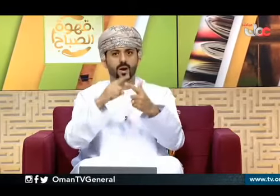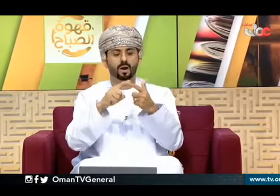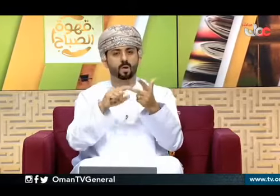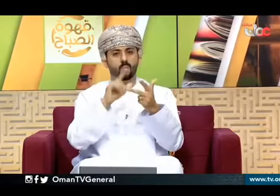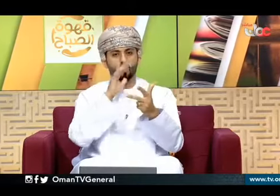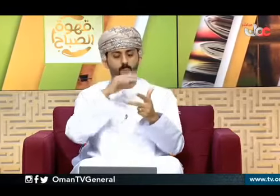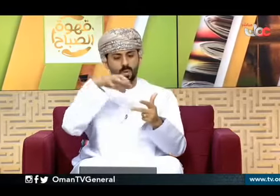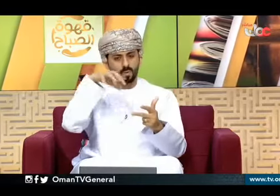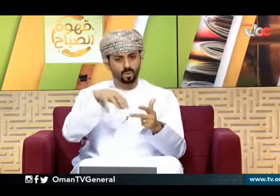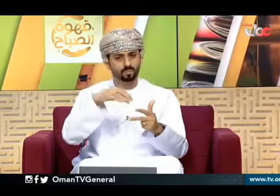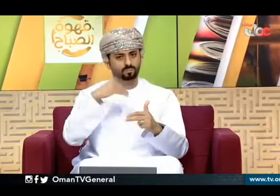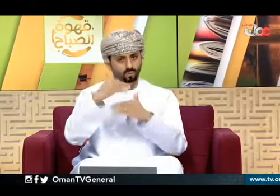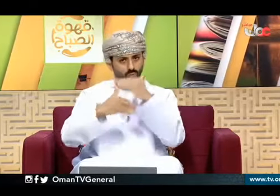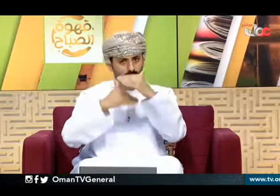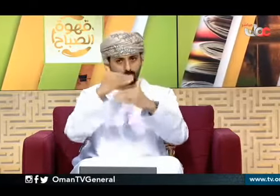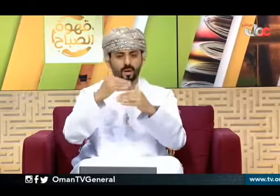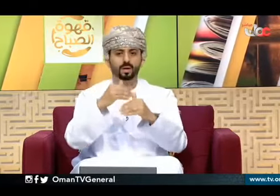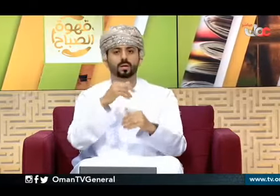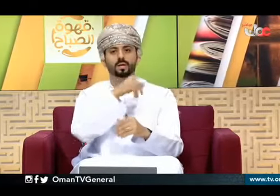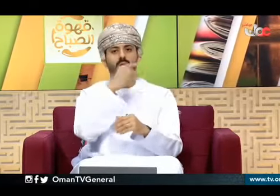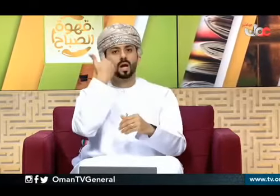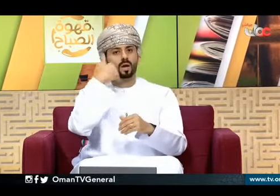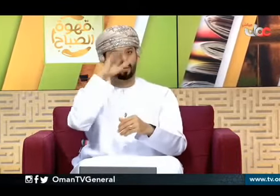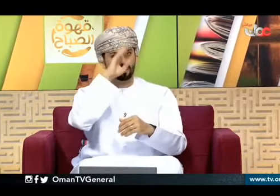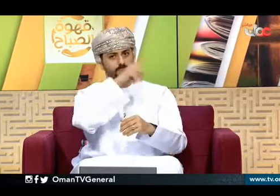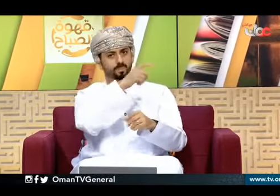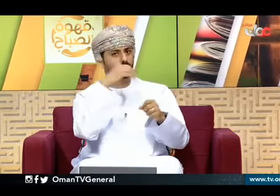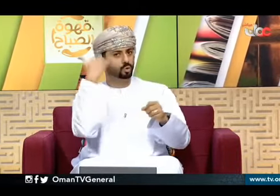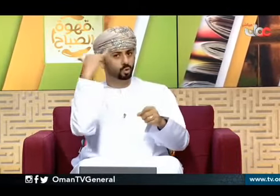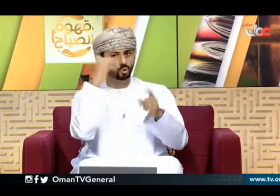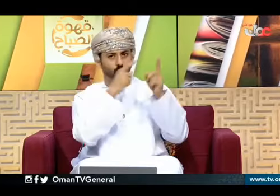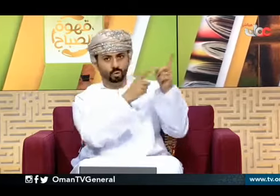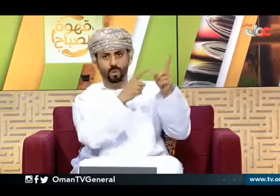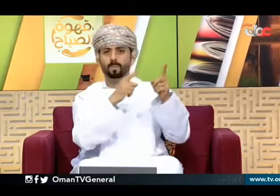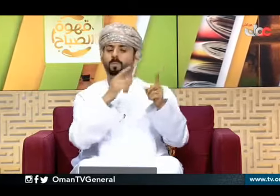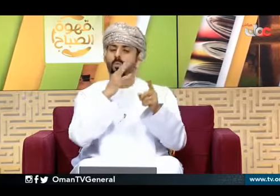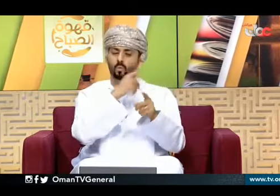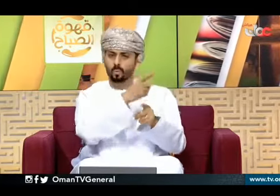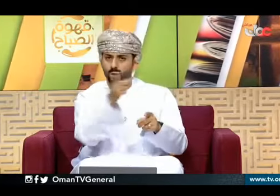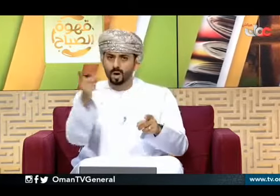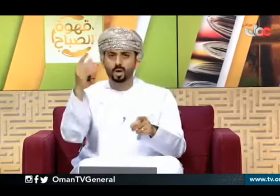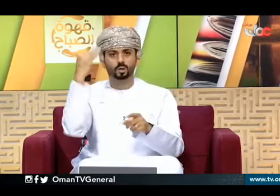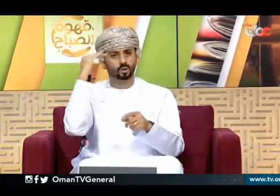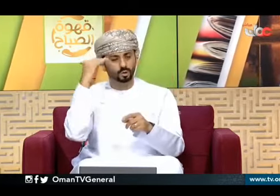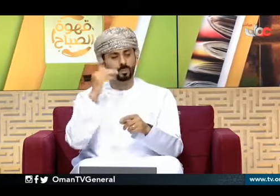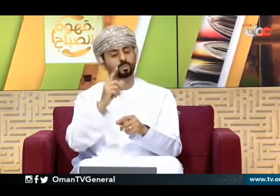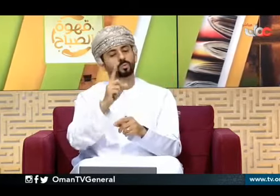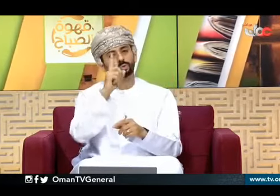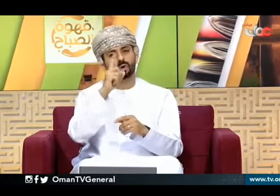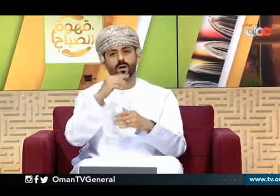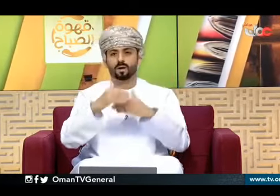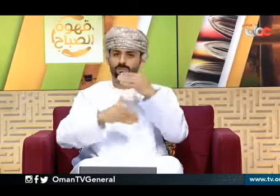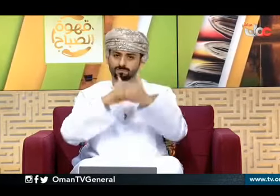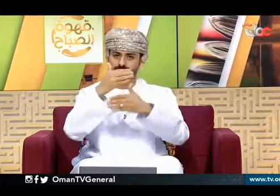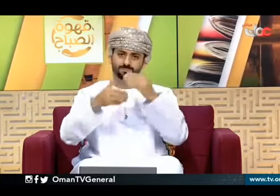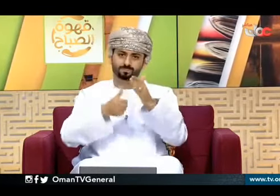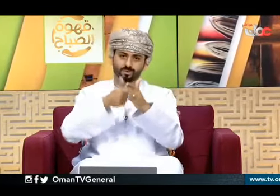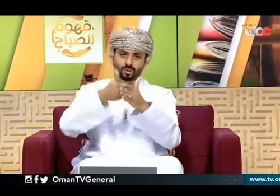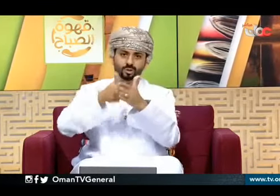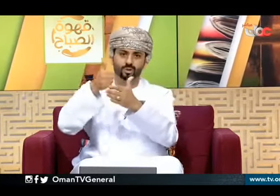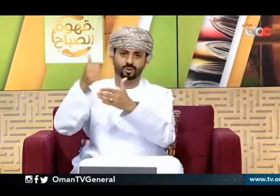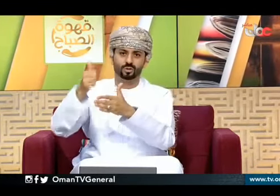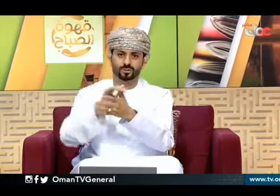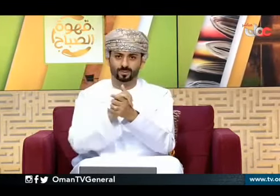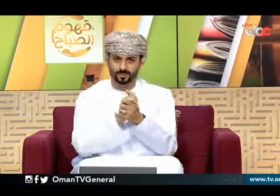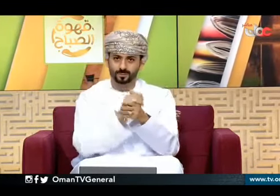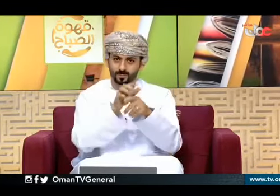نغير كل الاتجاهات من نسبة الأعمال المباشرة إلى الإلكترونية، وأيضا الجميع من الشباب إن شاء الله